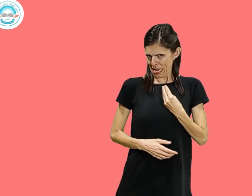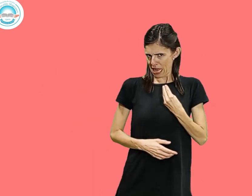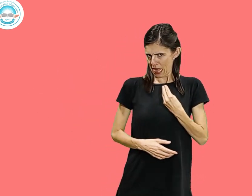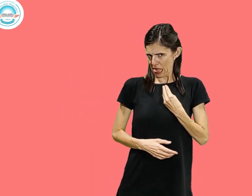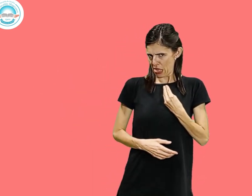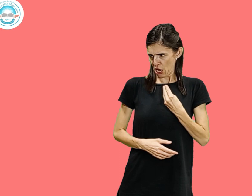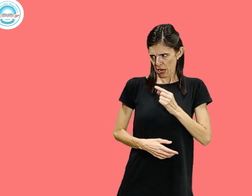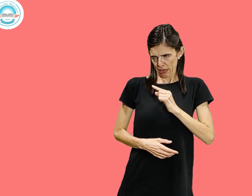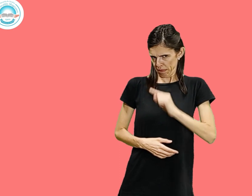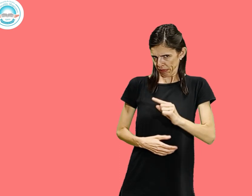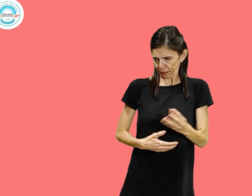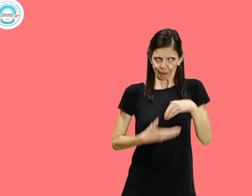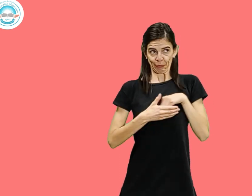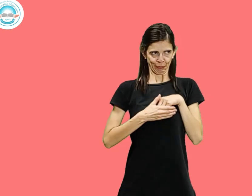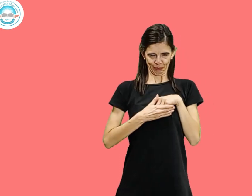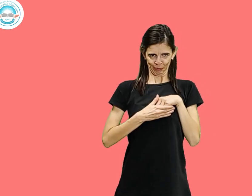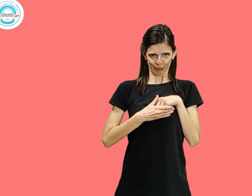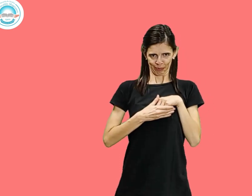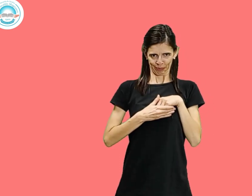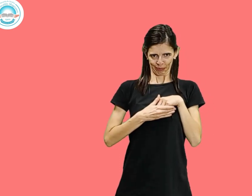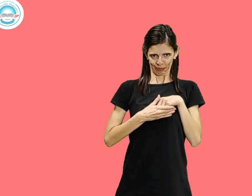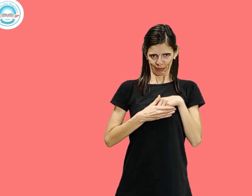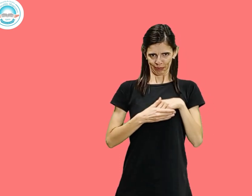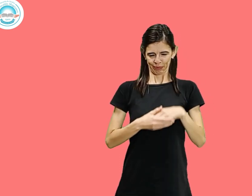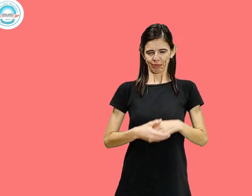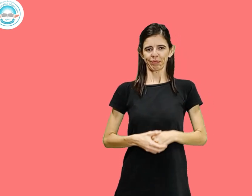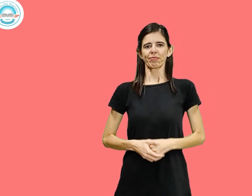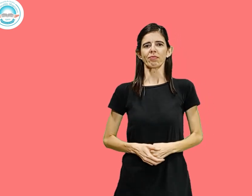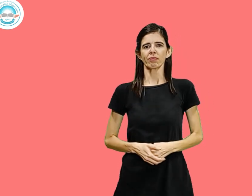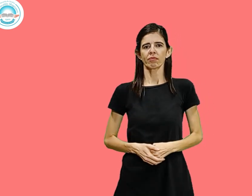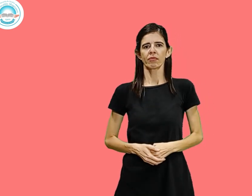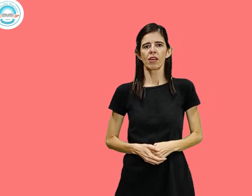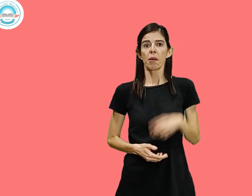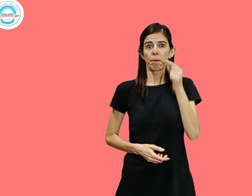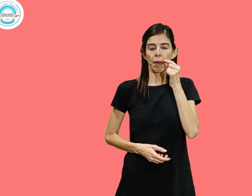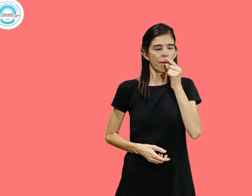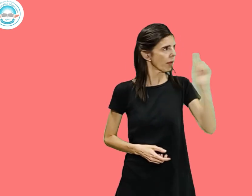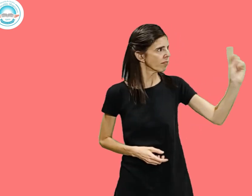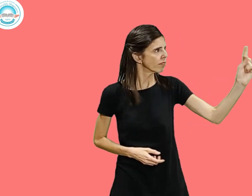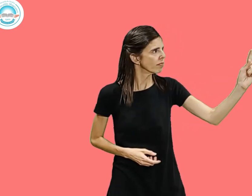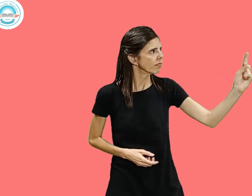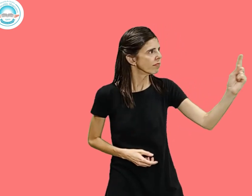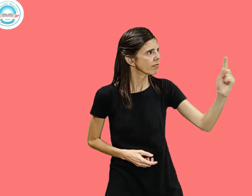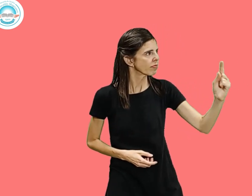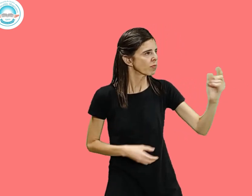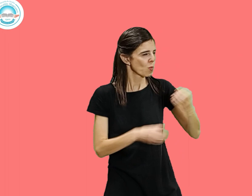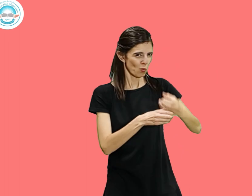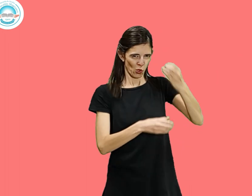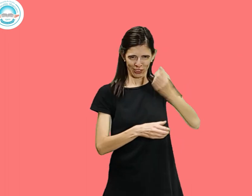la dirección aprendí rápido no podía tener miedo si estaba con